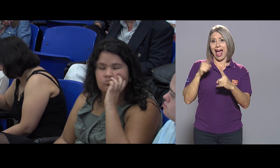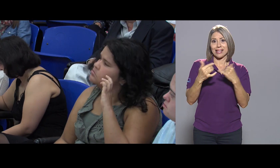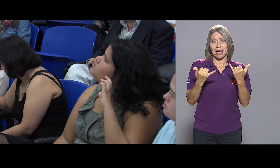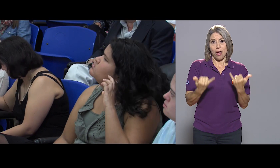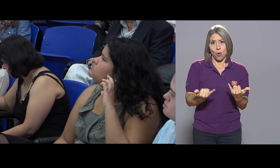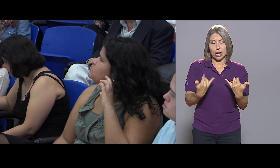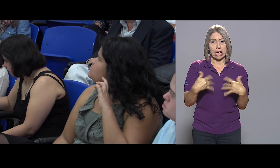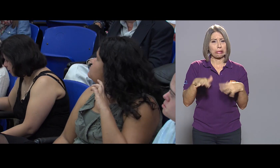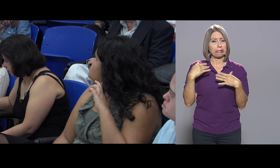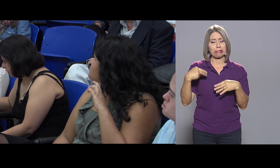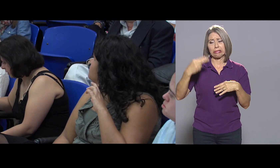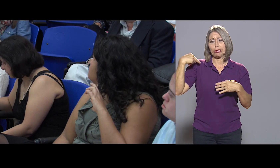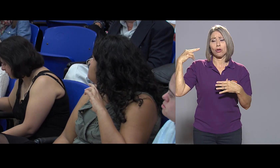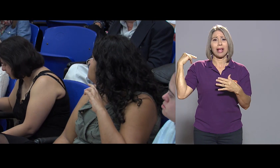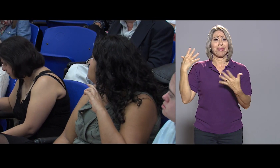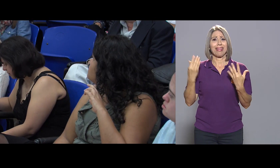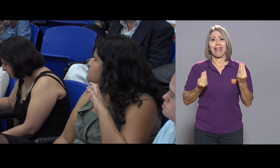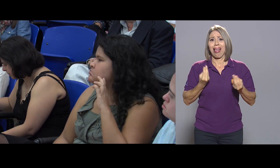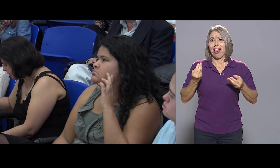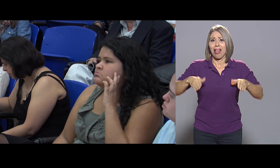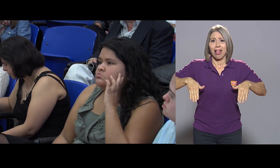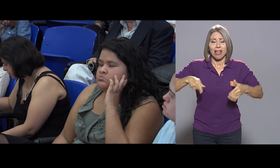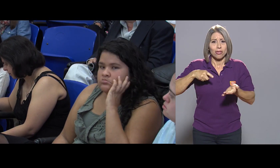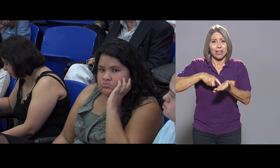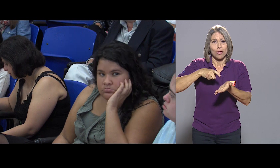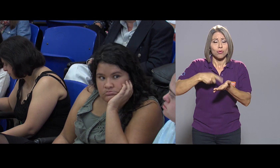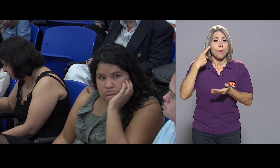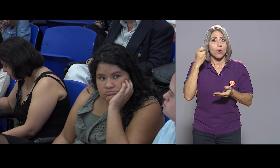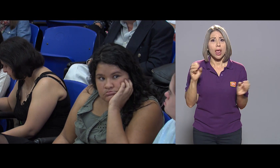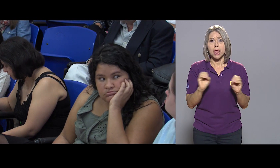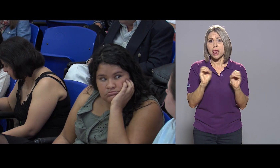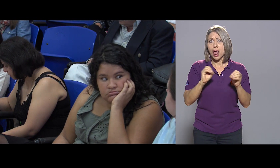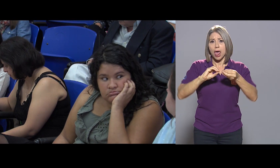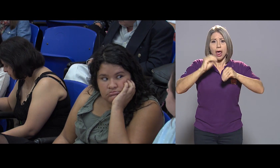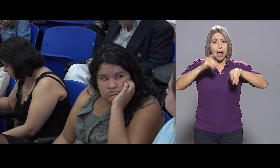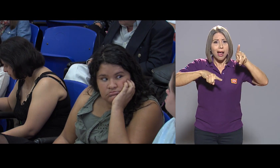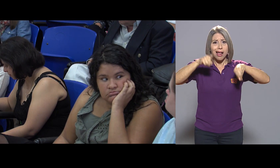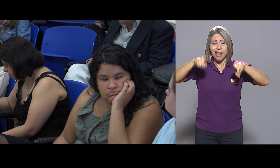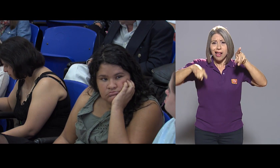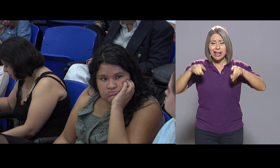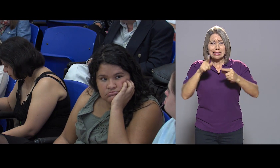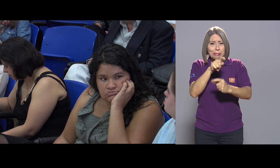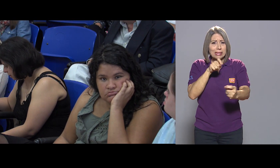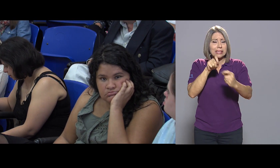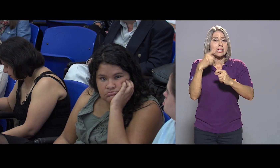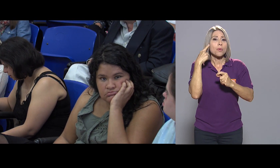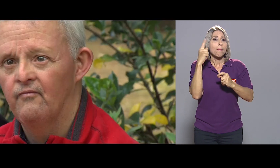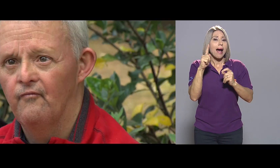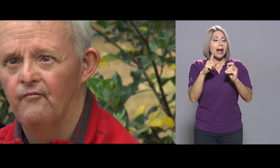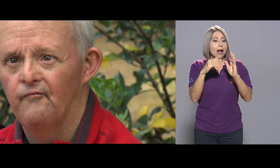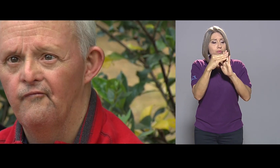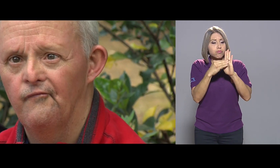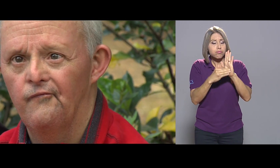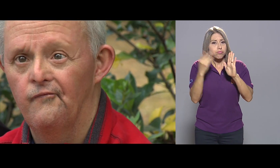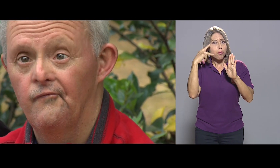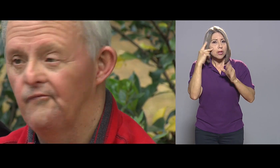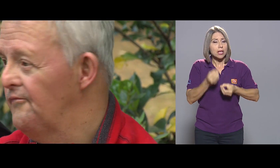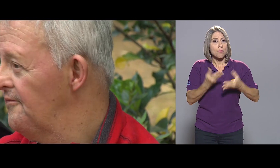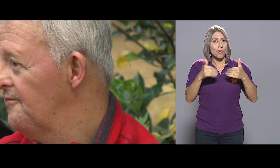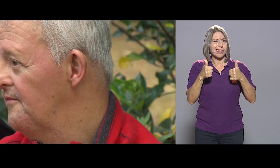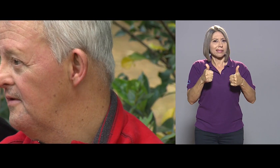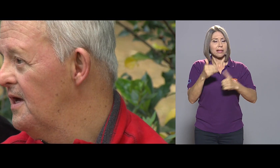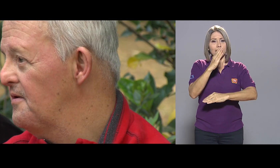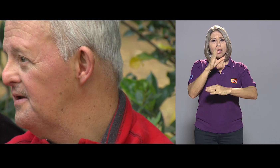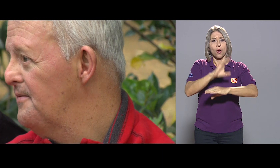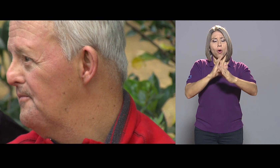ahora, había una deuda histórica, puesto que no se contaban datos precisos para desarrollar políticas públicas acordes. El CONAPDIS espera que